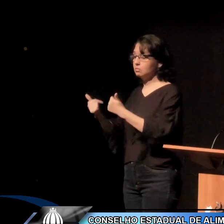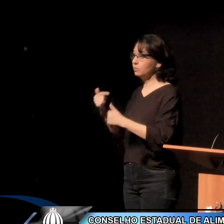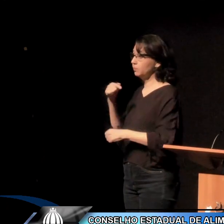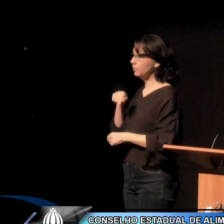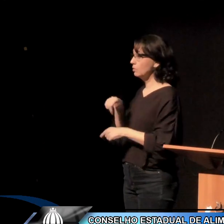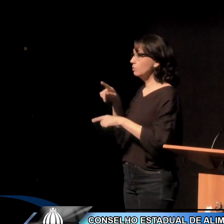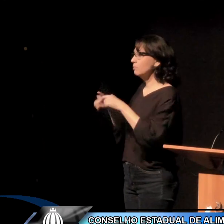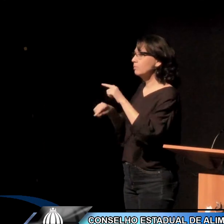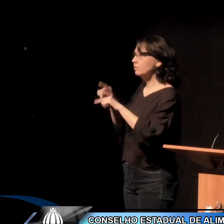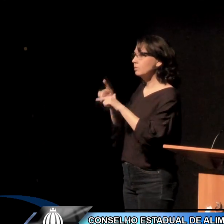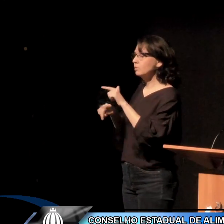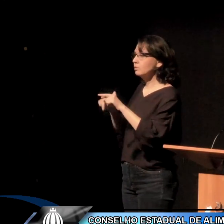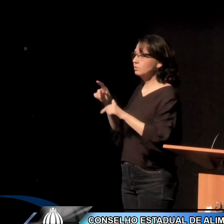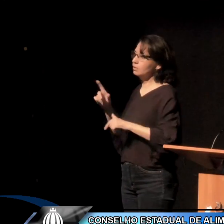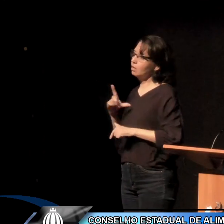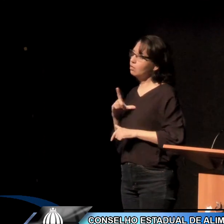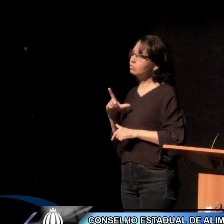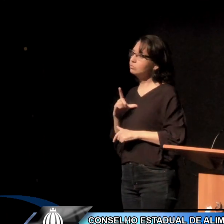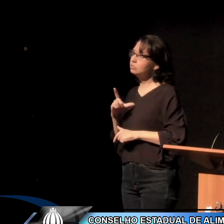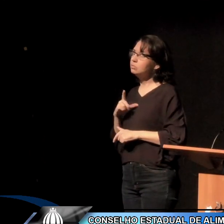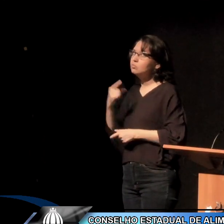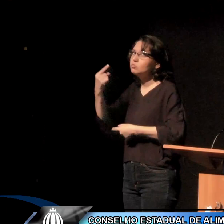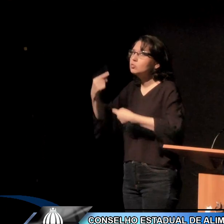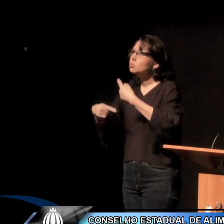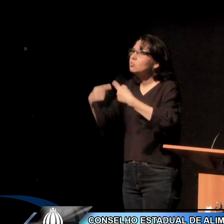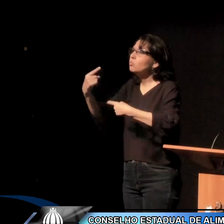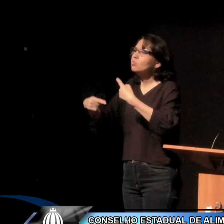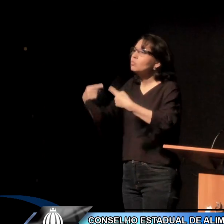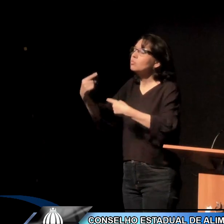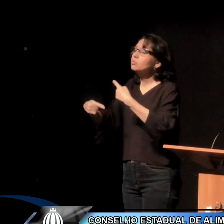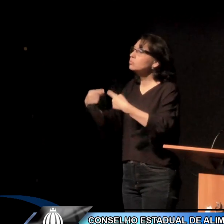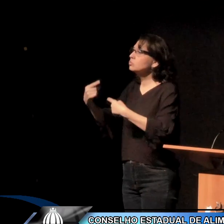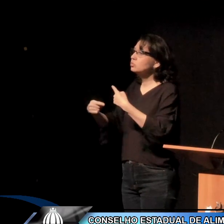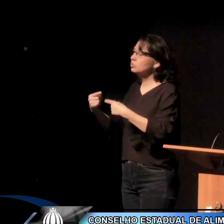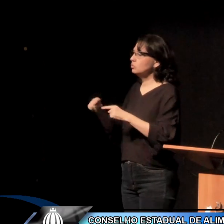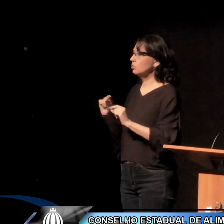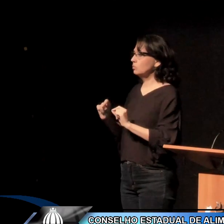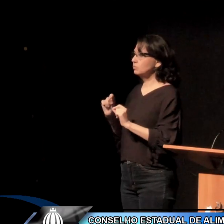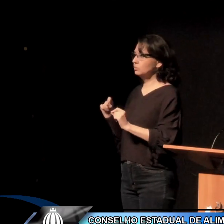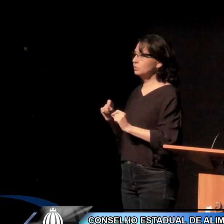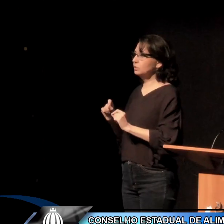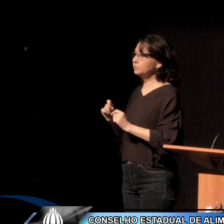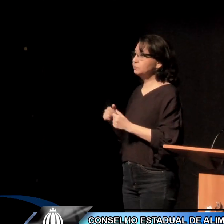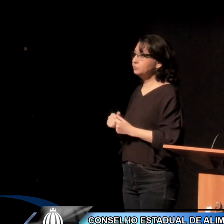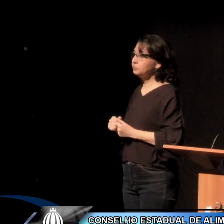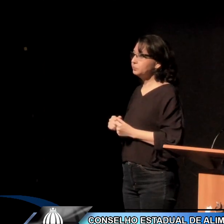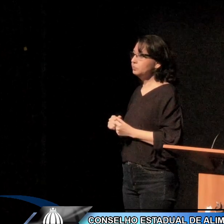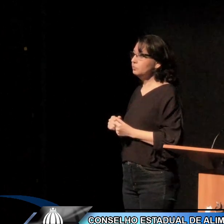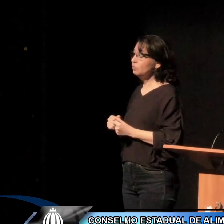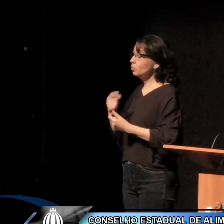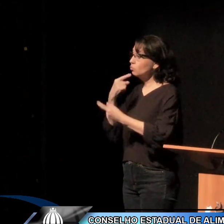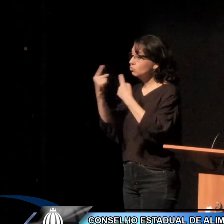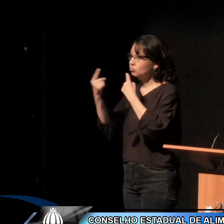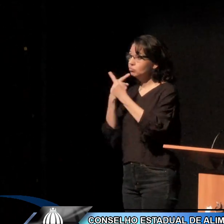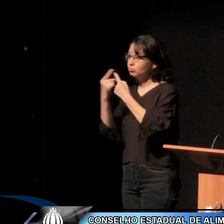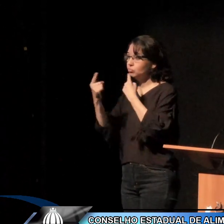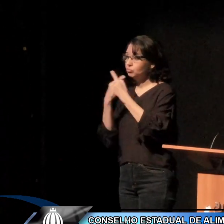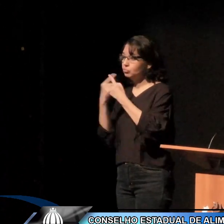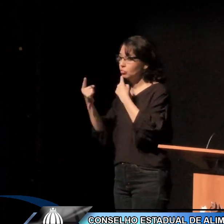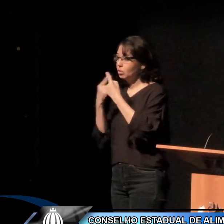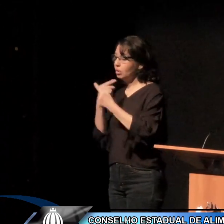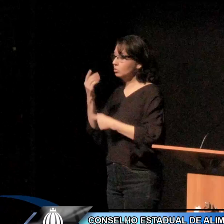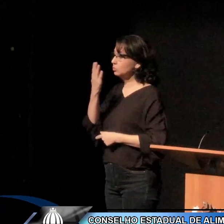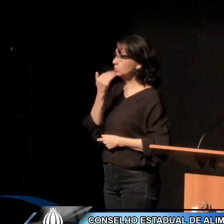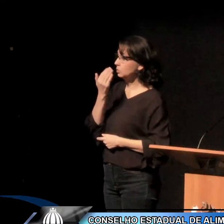ele parte de uma discussão né de que no levantamento de que o diálogo entre alimentação